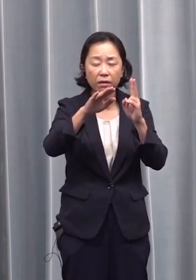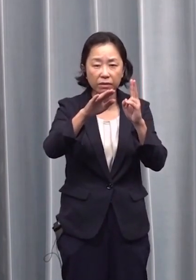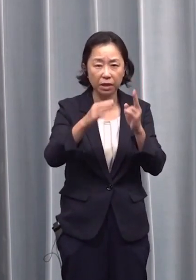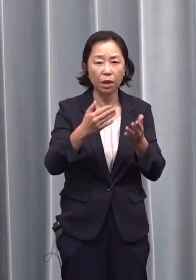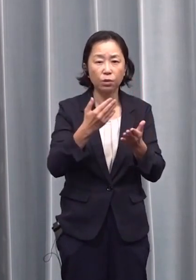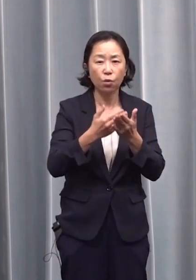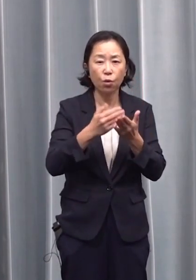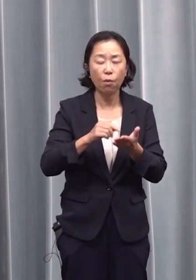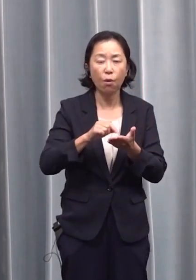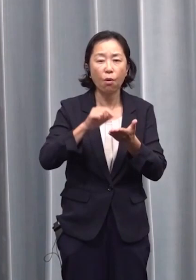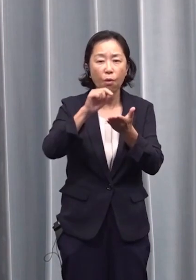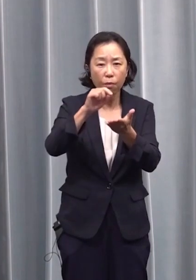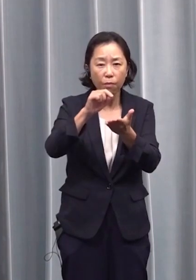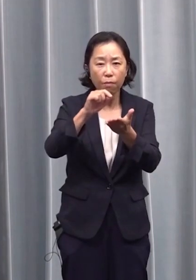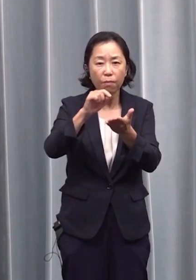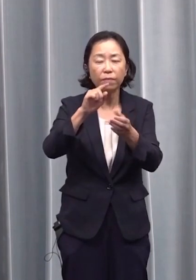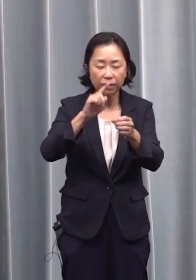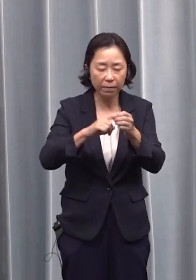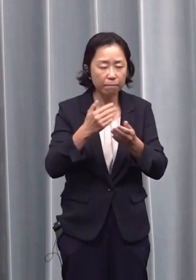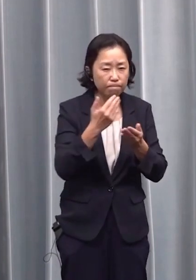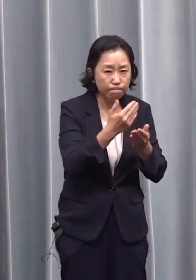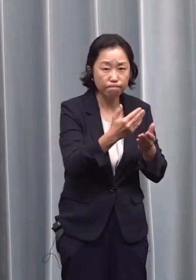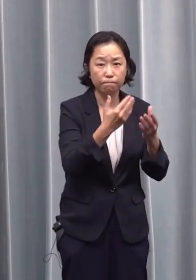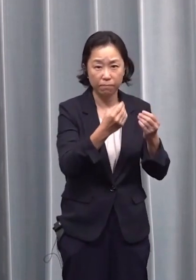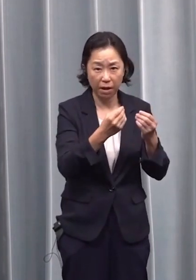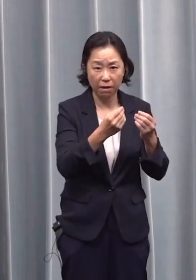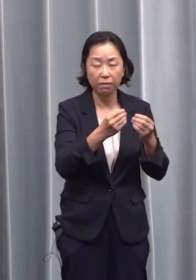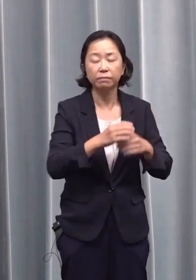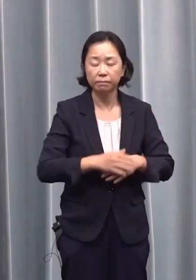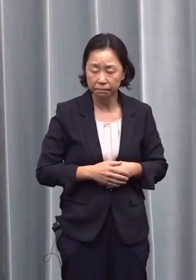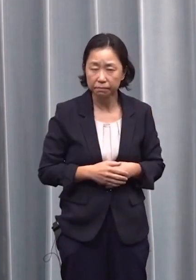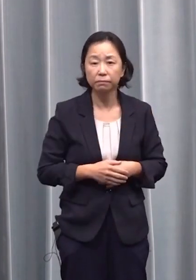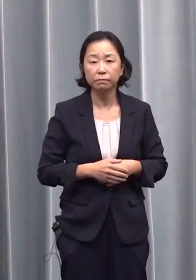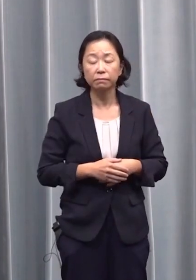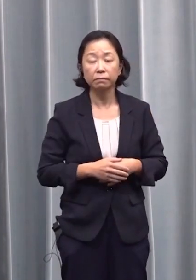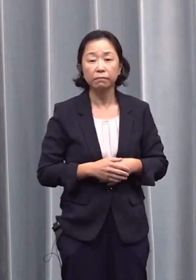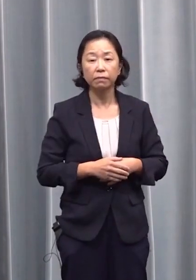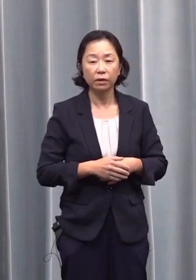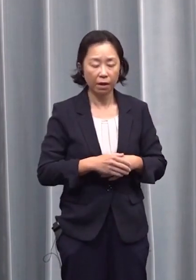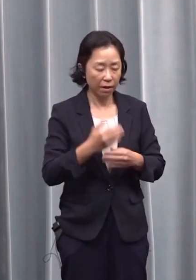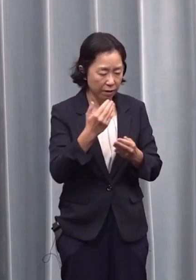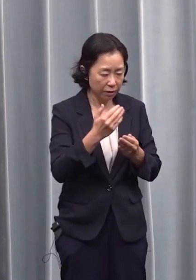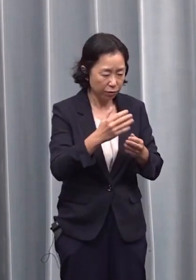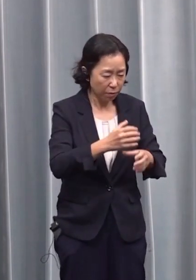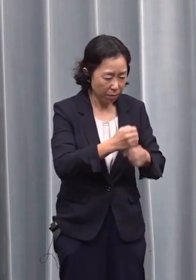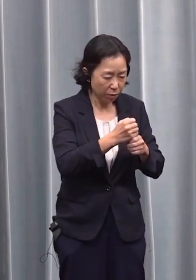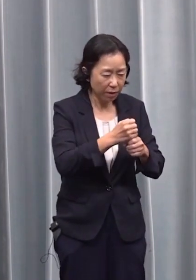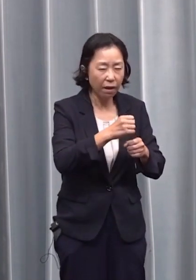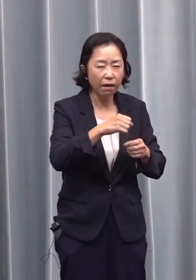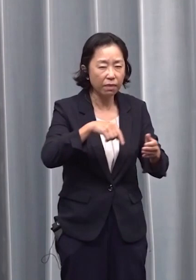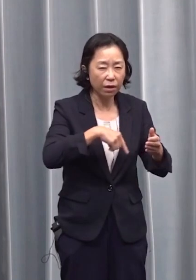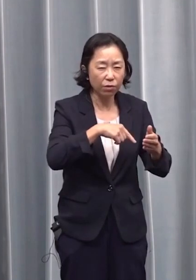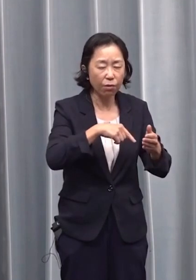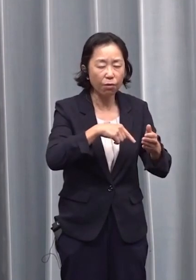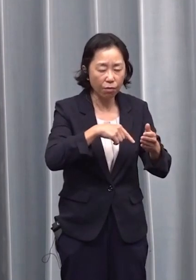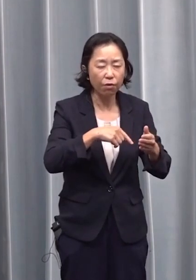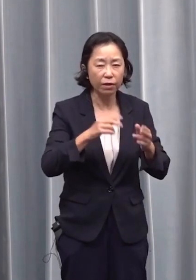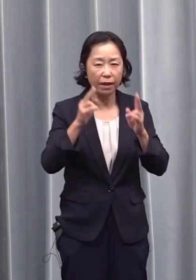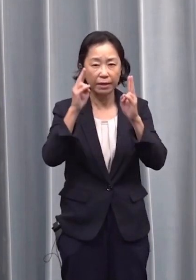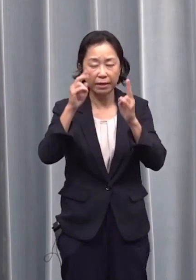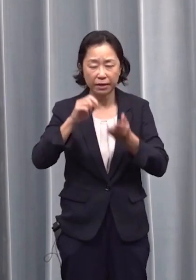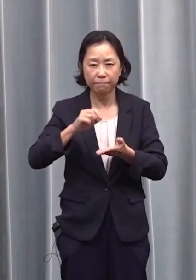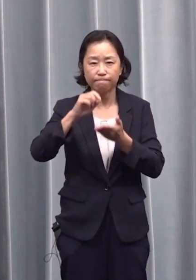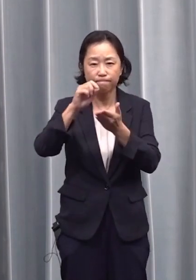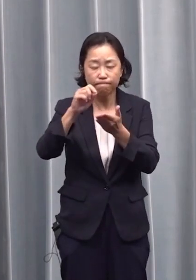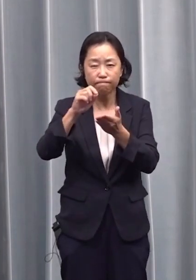的としたものと承知をしております。それを受けてですね、事業者が対応を今、検討し発表